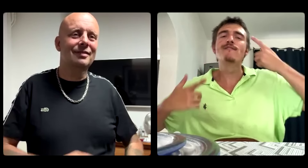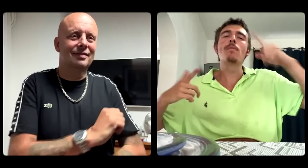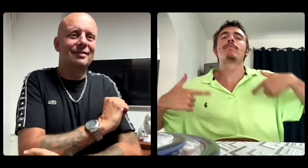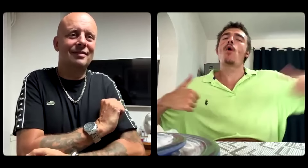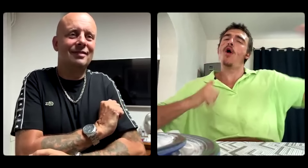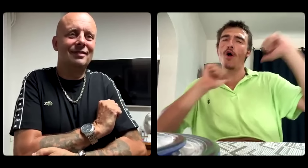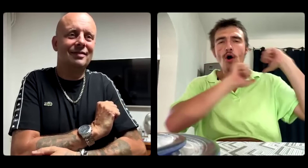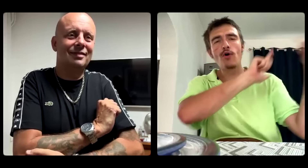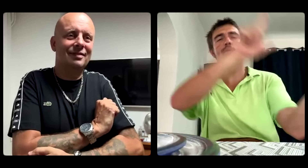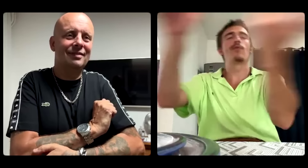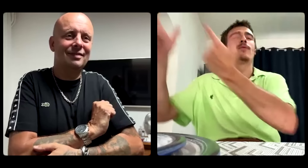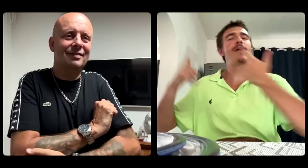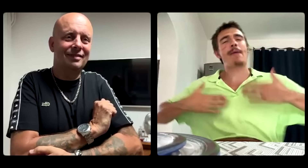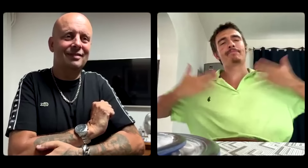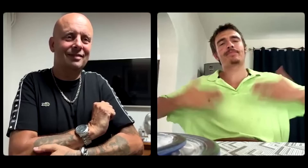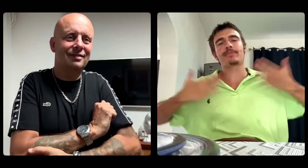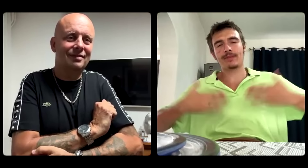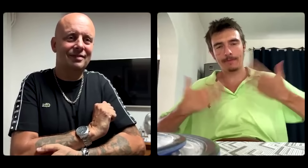Nee.